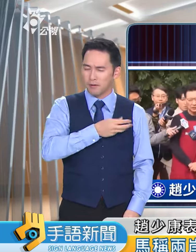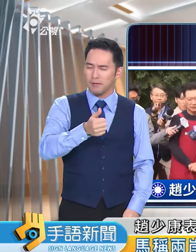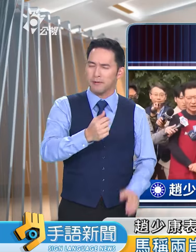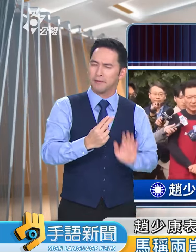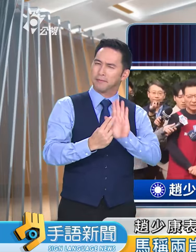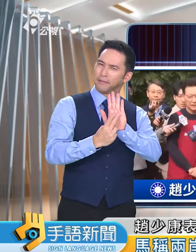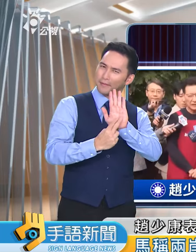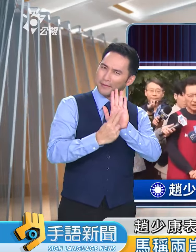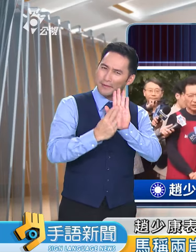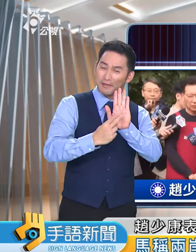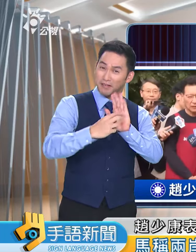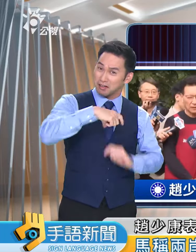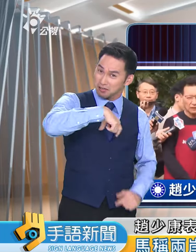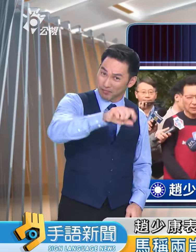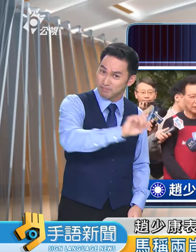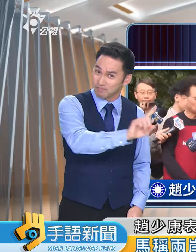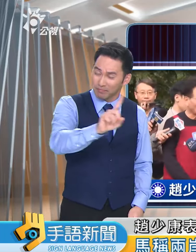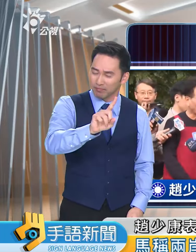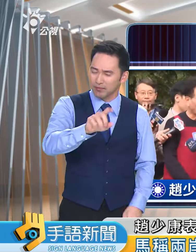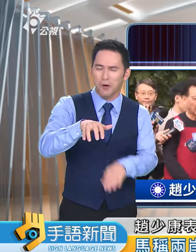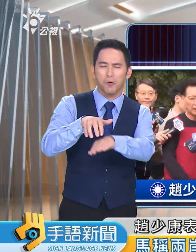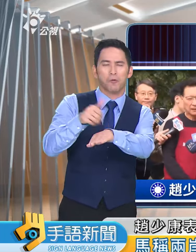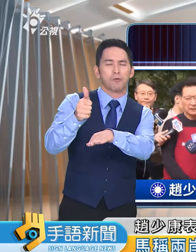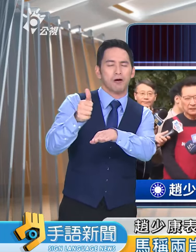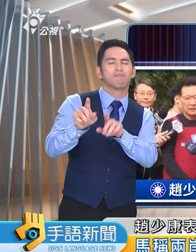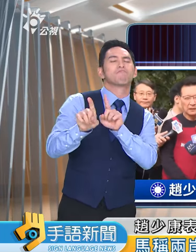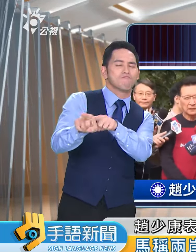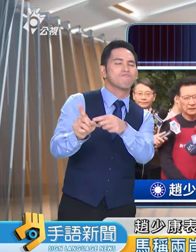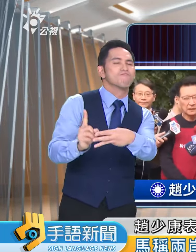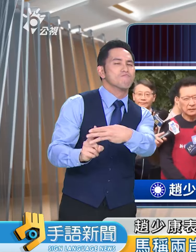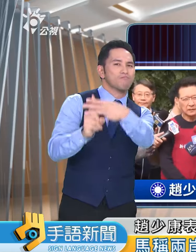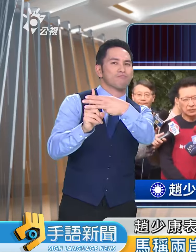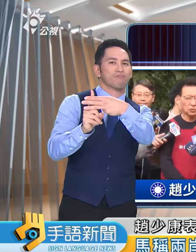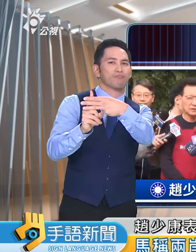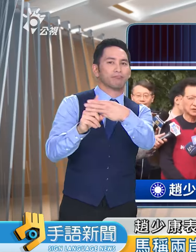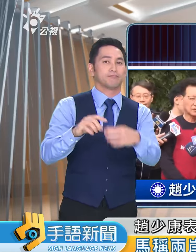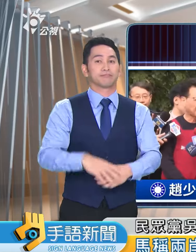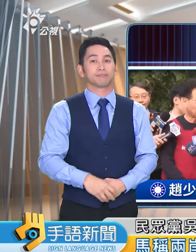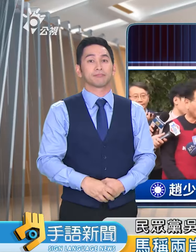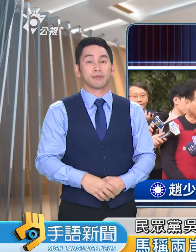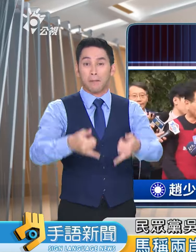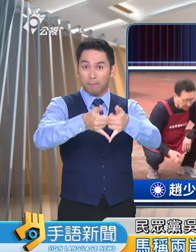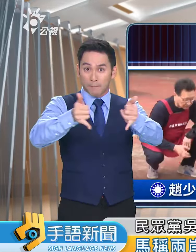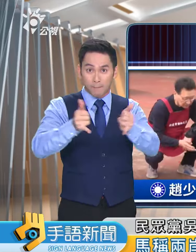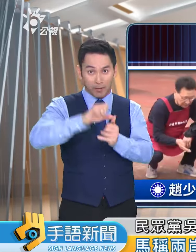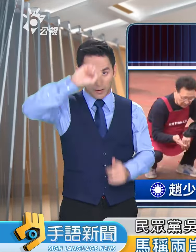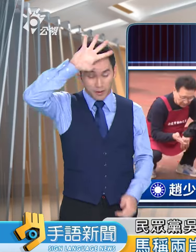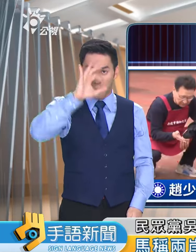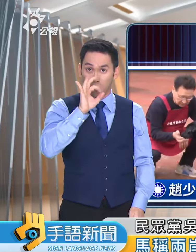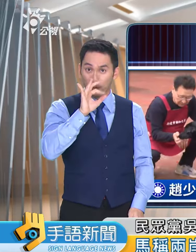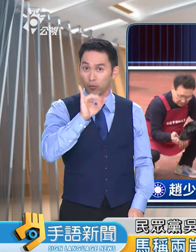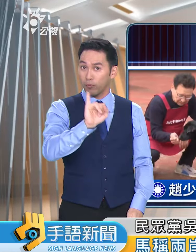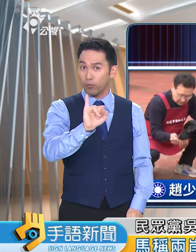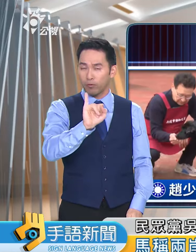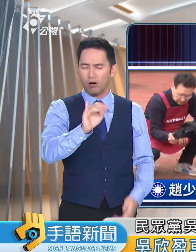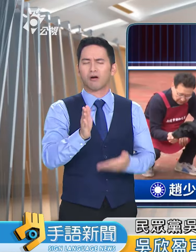康表示，仍以侯友宜两岸论述为主。而民众党吴欣盈则是